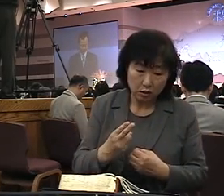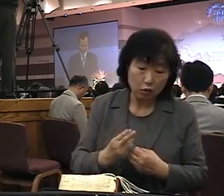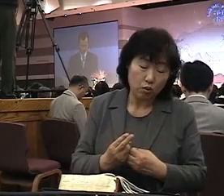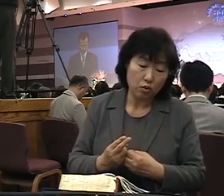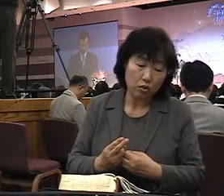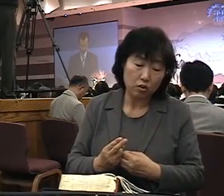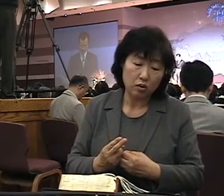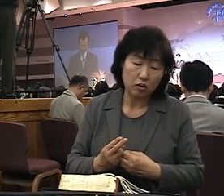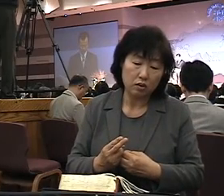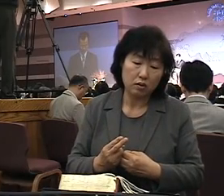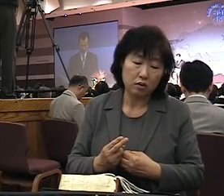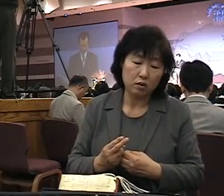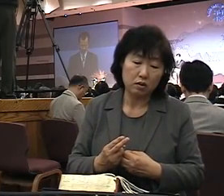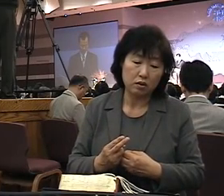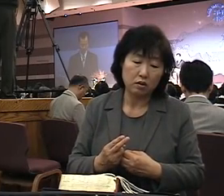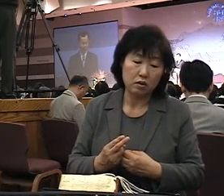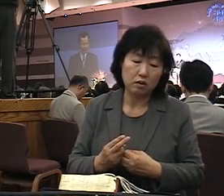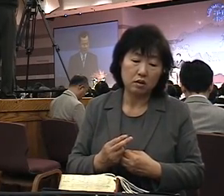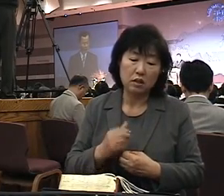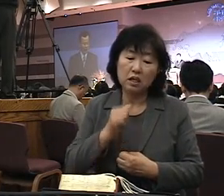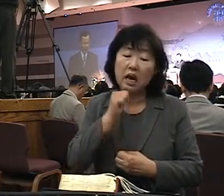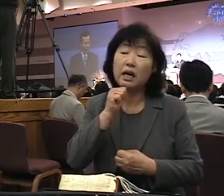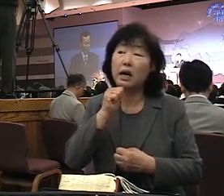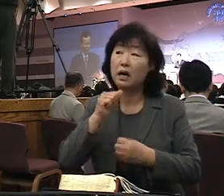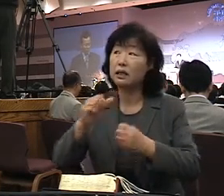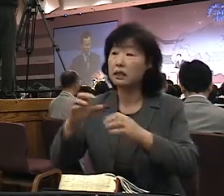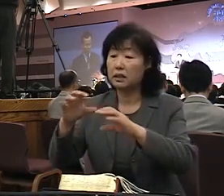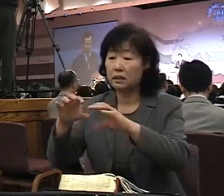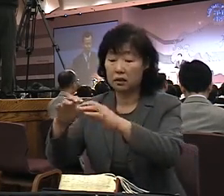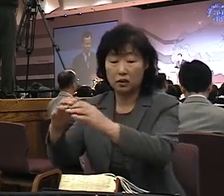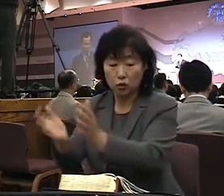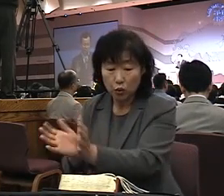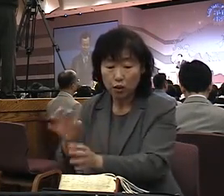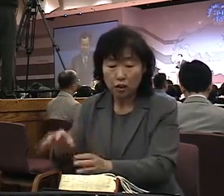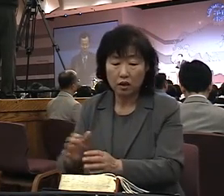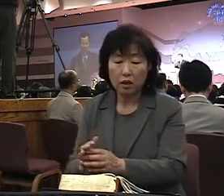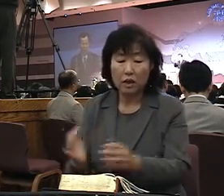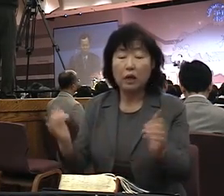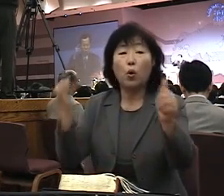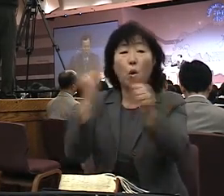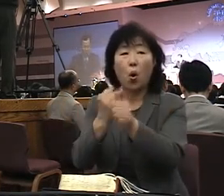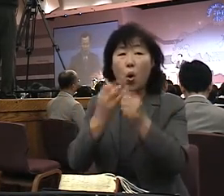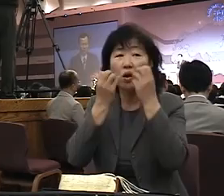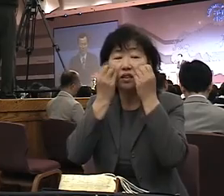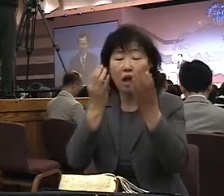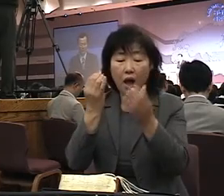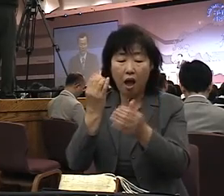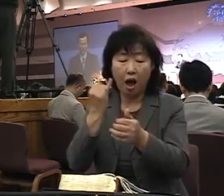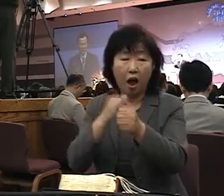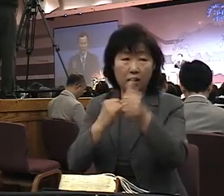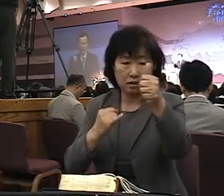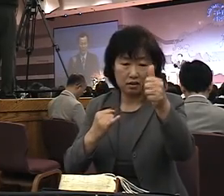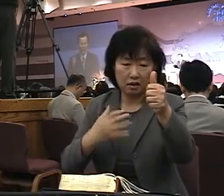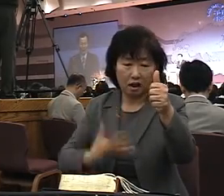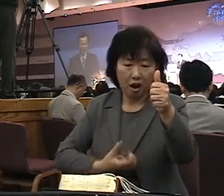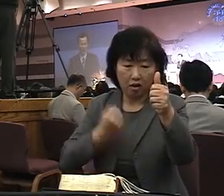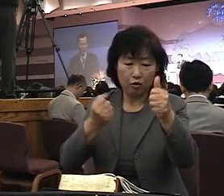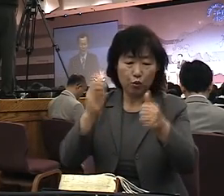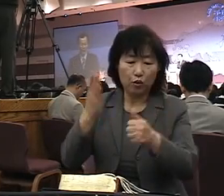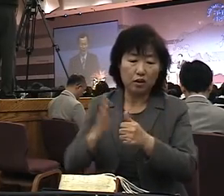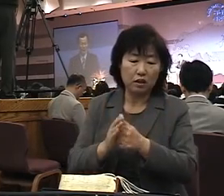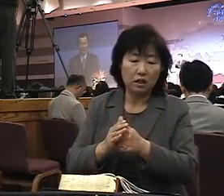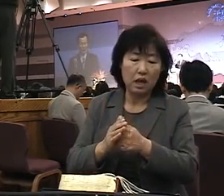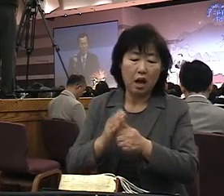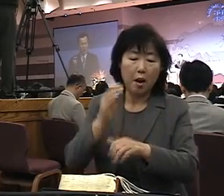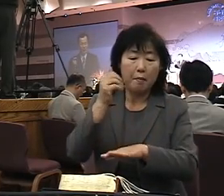그리고 그 가나안 지역에서 하여튼 그 결혼을 하여서 세 아들을 갖게 되는데 6절을 보면은 그의